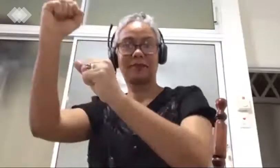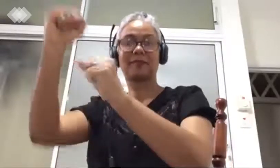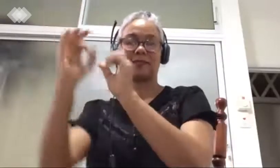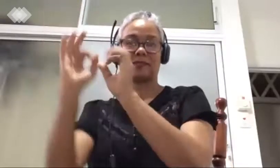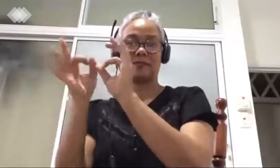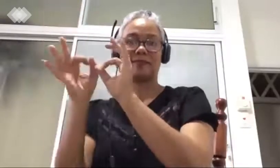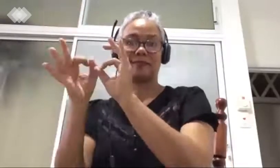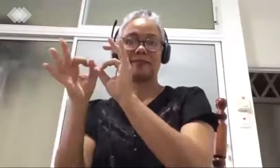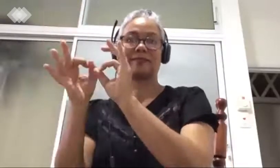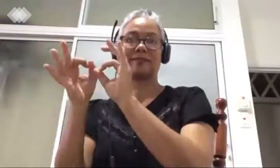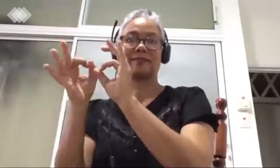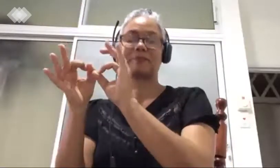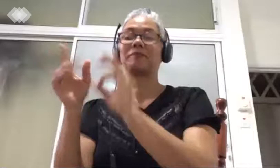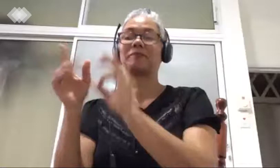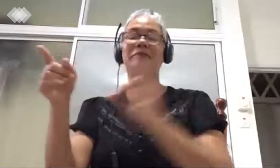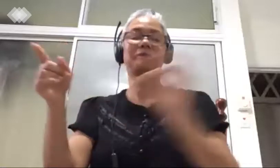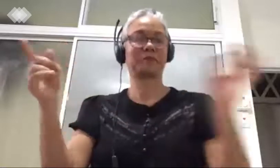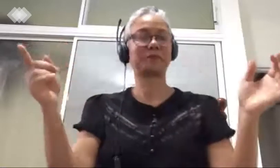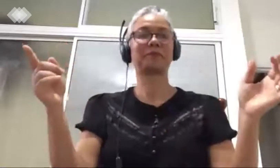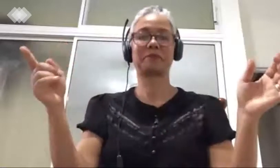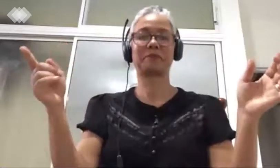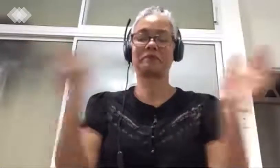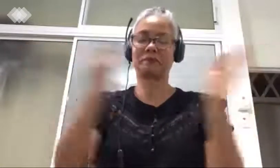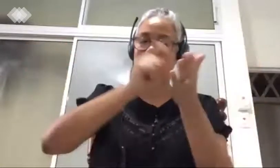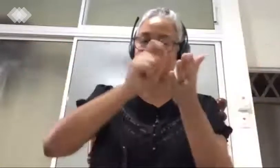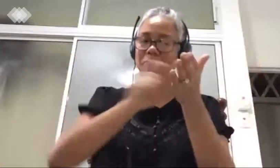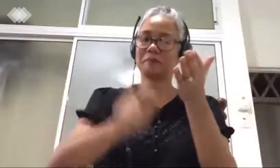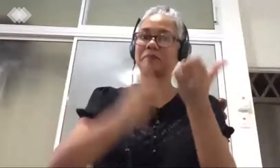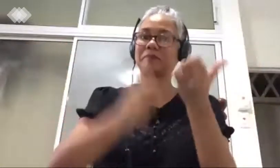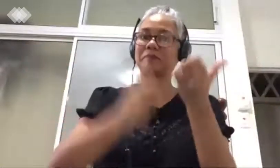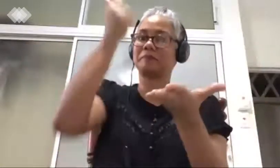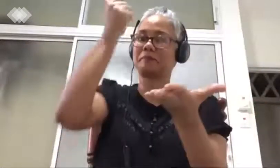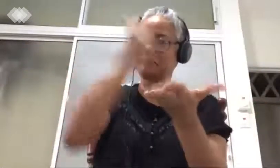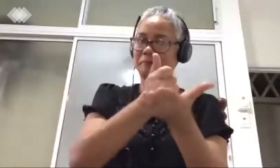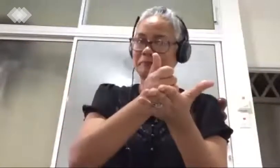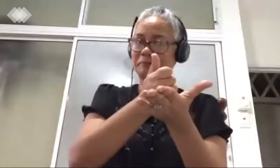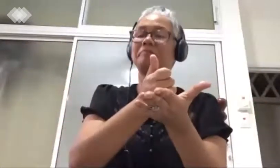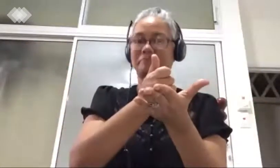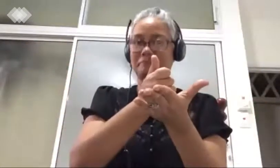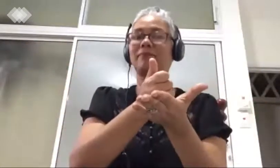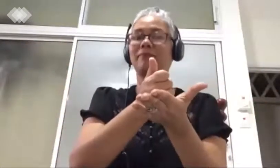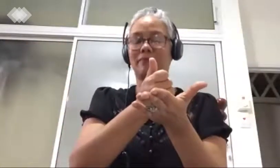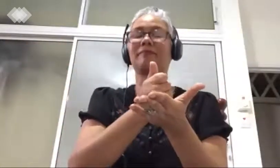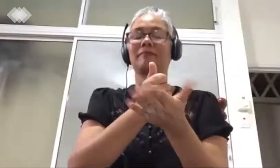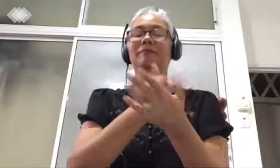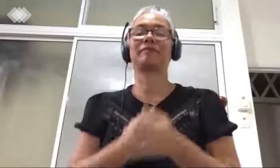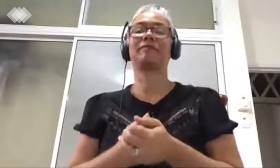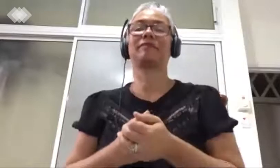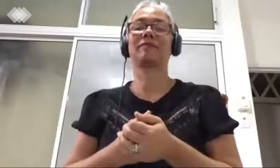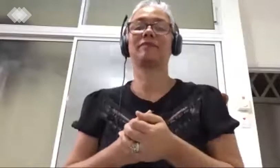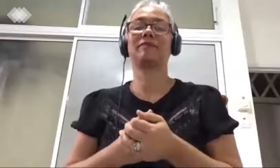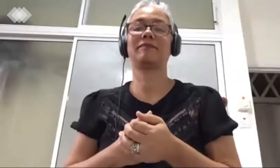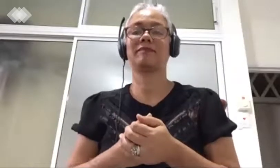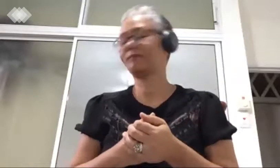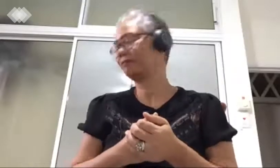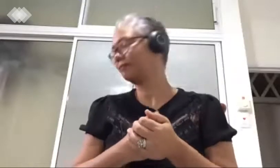este convenio está matizado, tiene un preámbulo que data desde el inicio de nuestra gestión